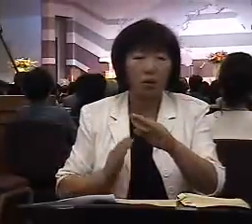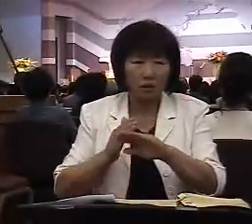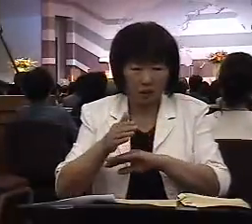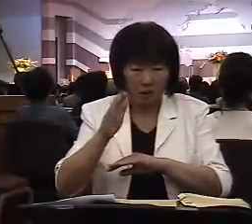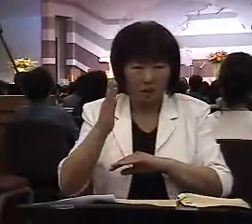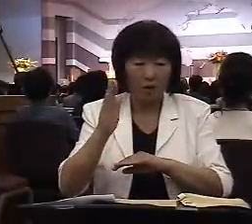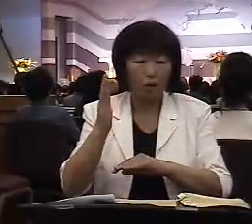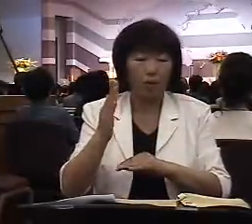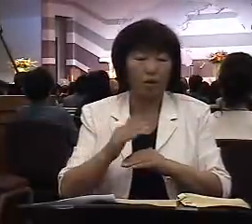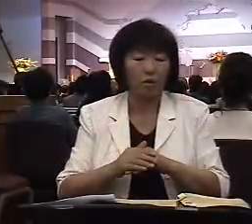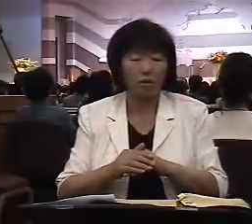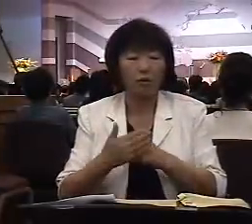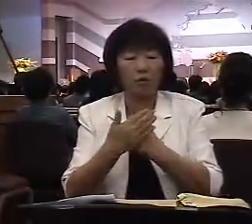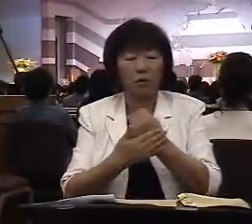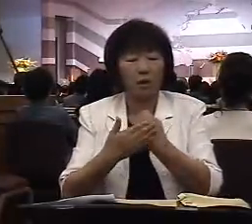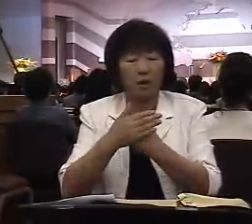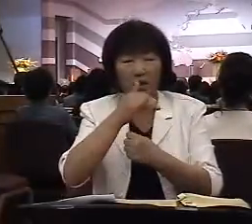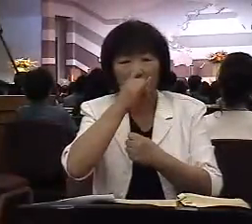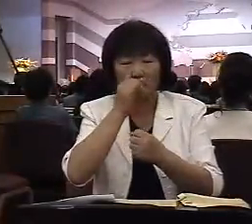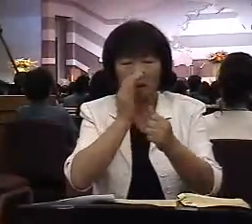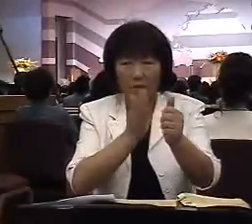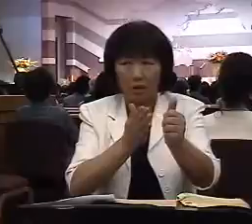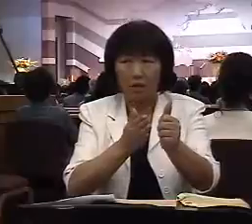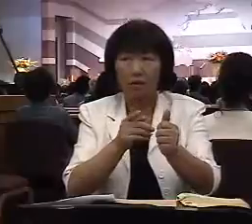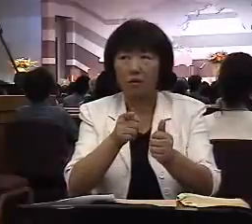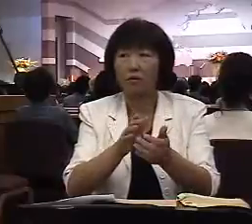넘어가는 그러한 은혜가 있으시기를 바라는 것입니다.